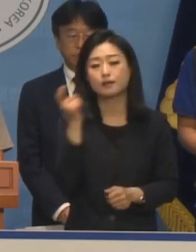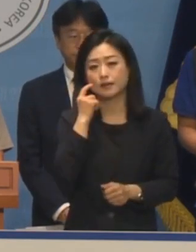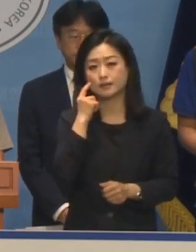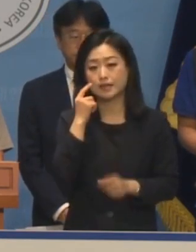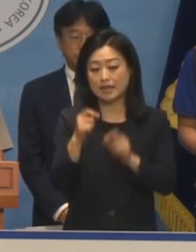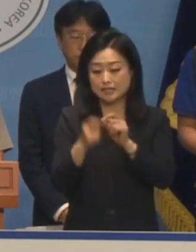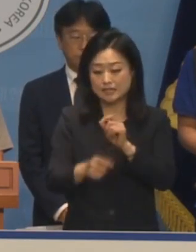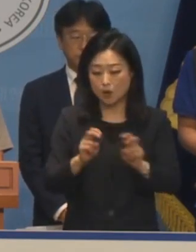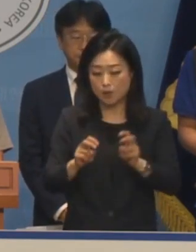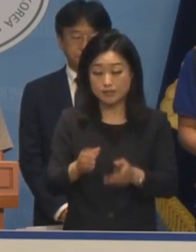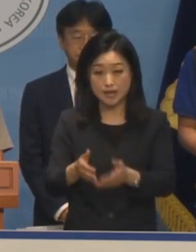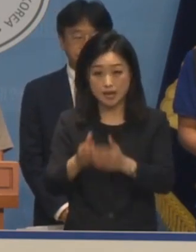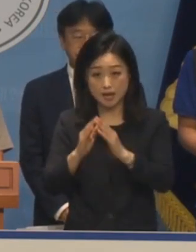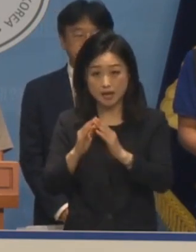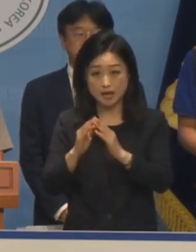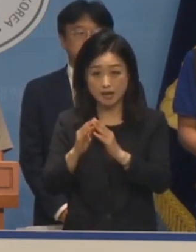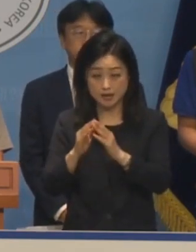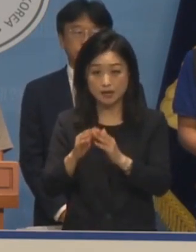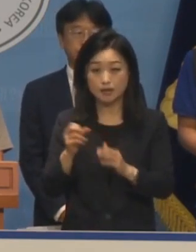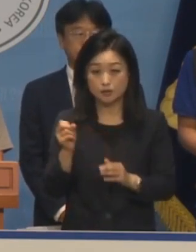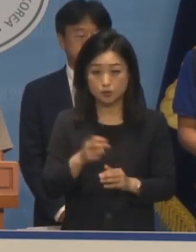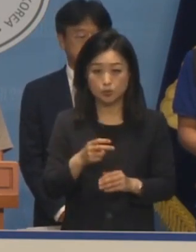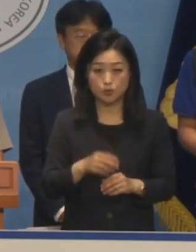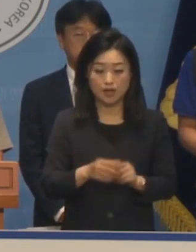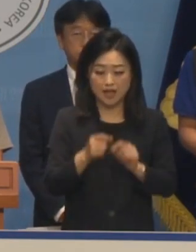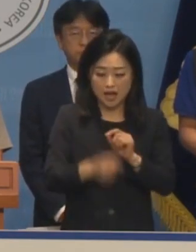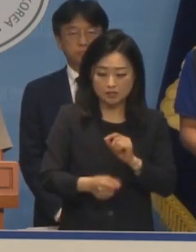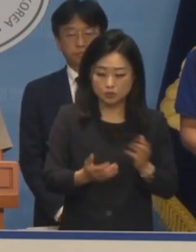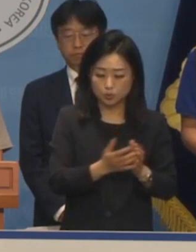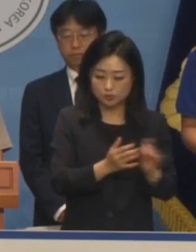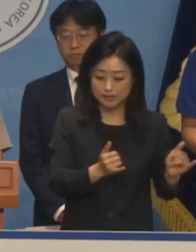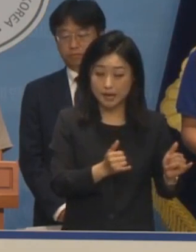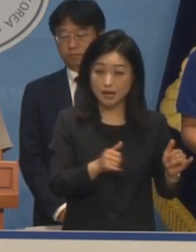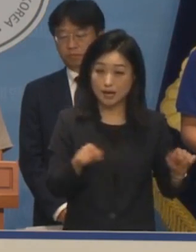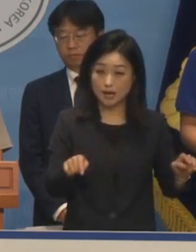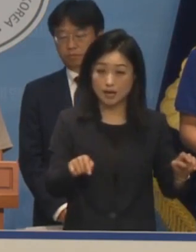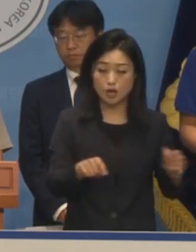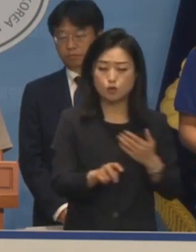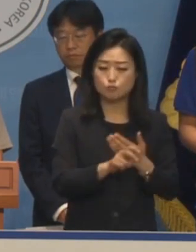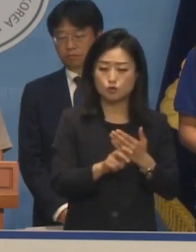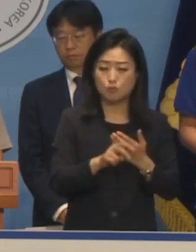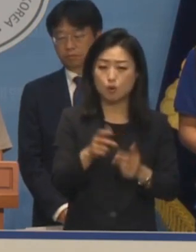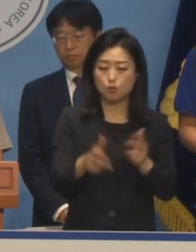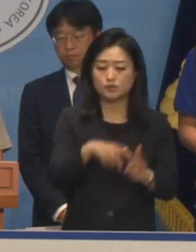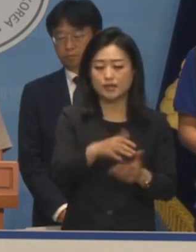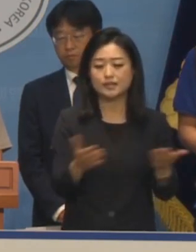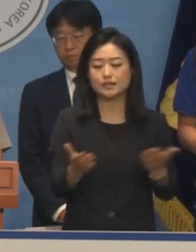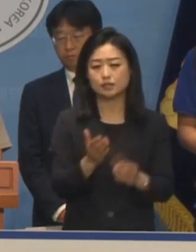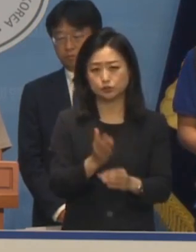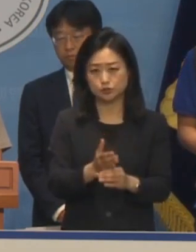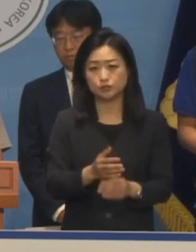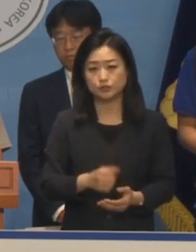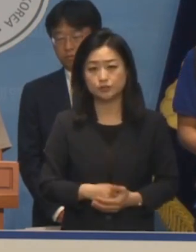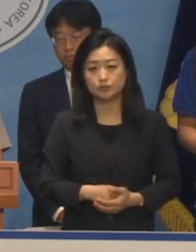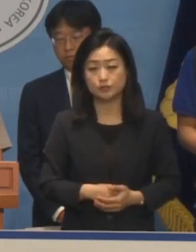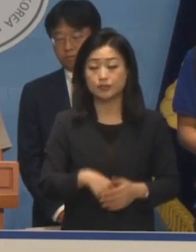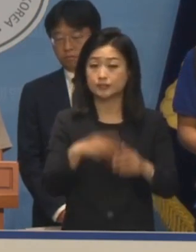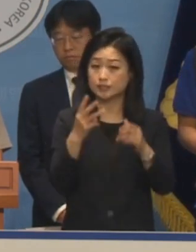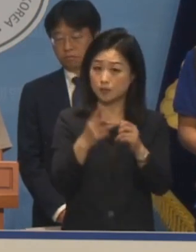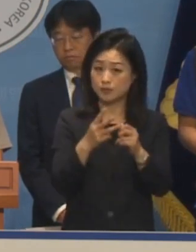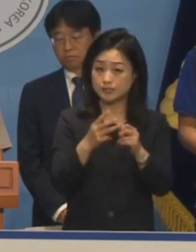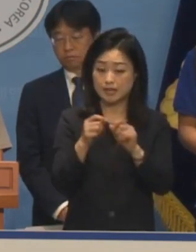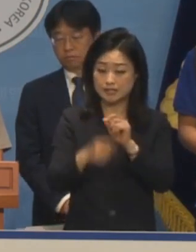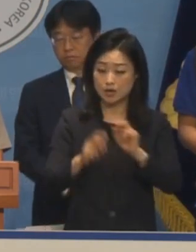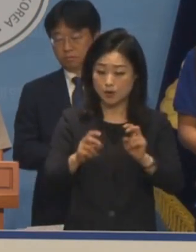소속 노동자와 법원판결을 대기하고 있는 노동자들은 여전히 불법 파용 공조에서 일을 하고 있는 상태입니다 셋째